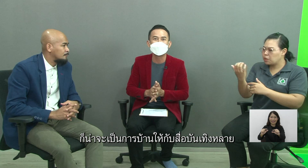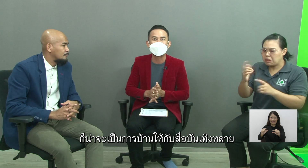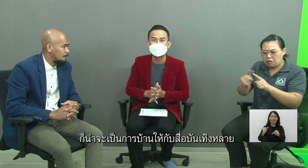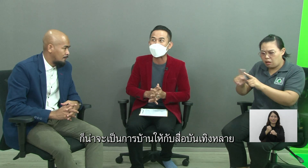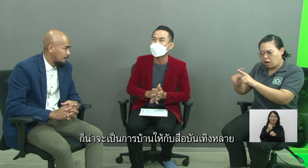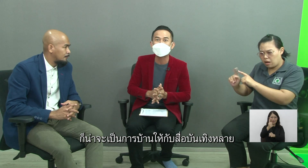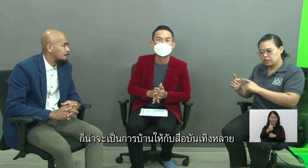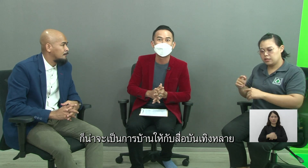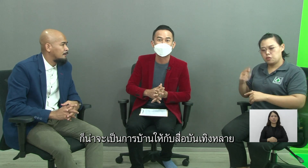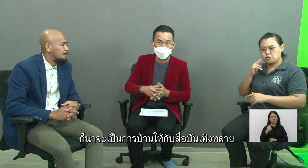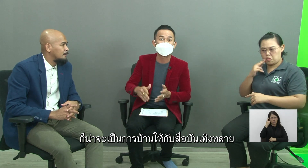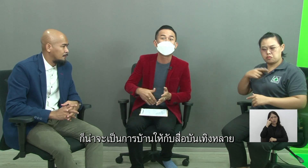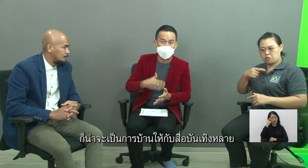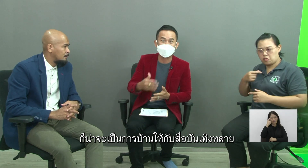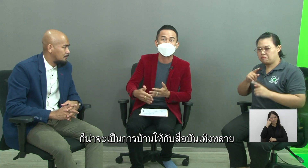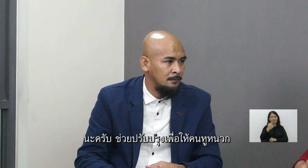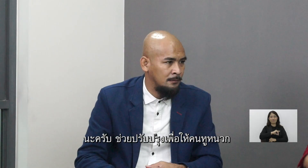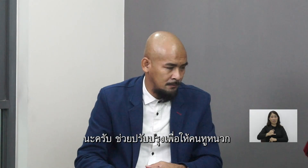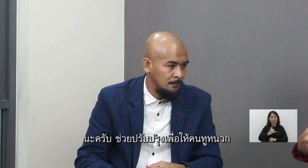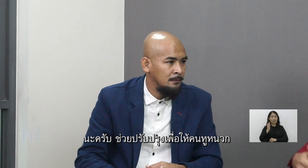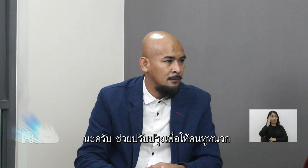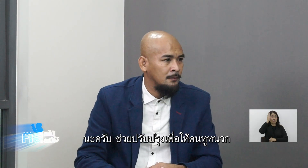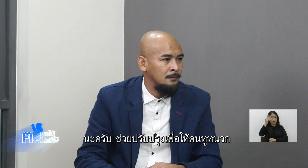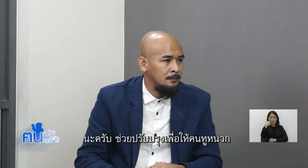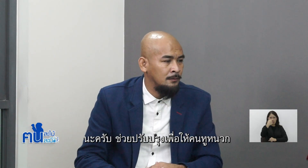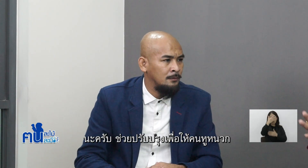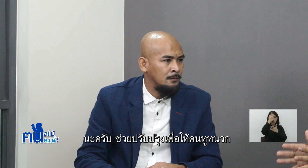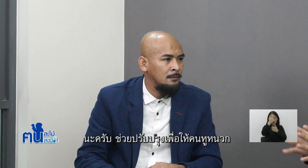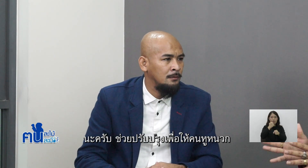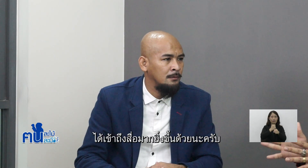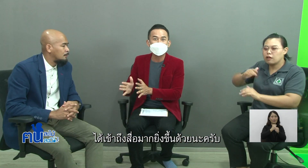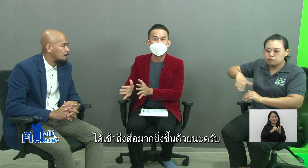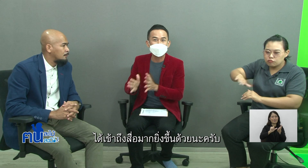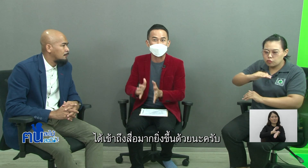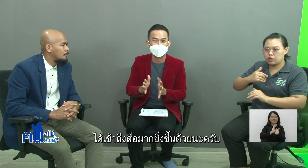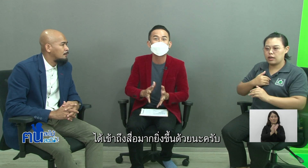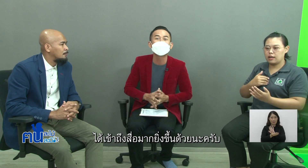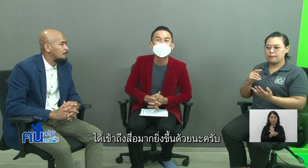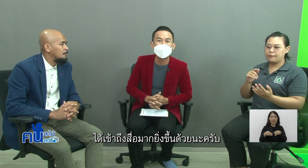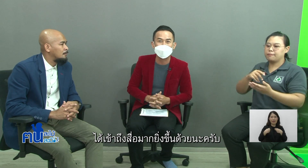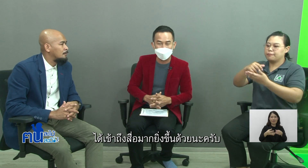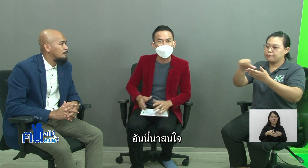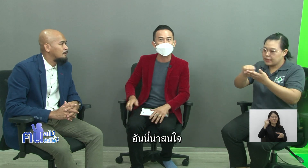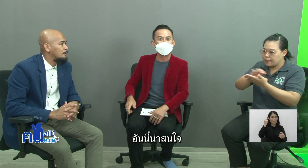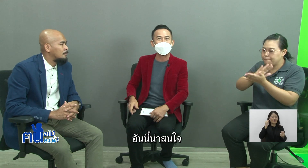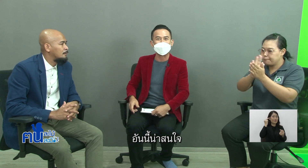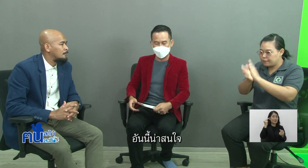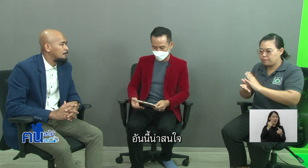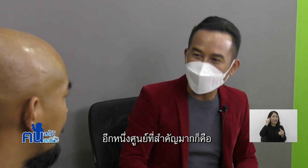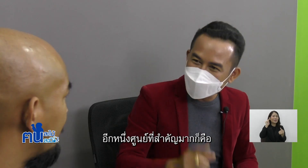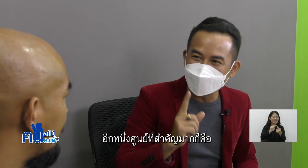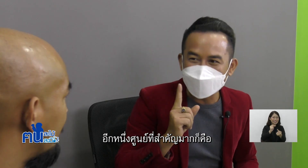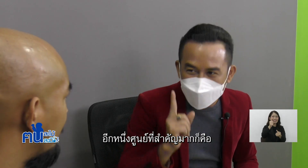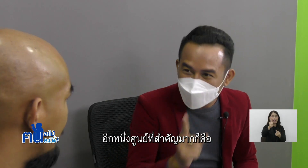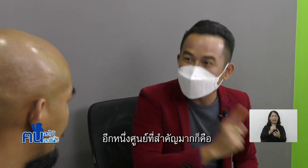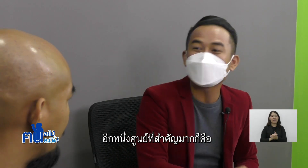ก็น่าจะเป็นการบ้านให้กับสื่อบันเทิงหลายๆสื่อนะครับช่วยเอาปรับปรุงเพื่อให้คนหูหนวกได้เข้าถึงสื่อมากยิ่งขึ้นด้วยนะครับอันนี้น่าสนใจนะฮะ